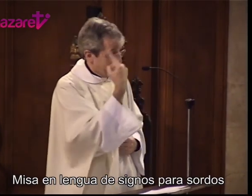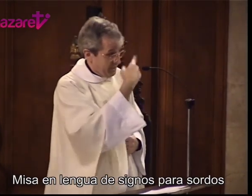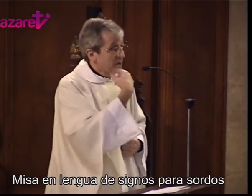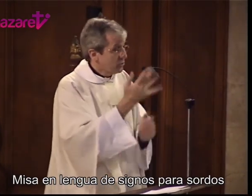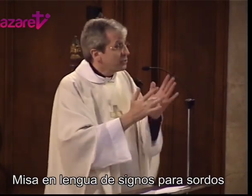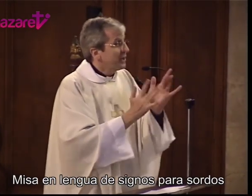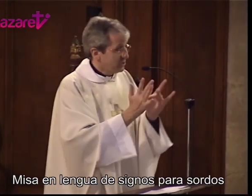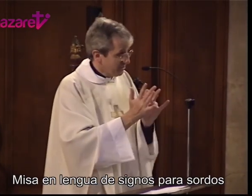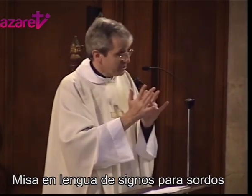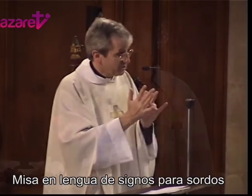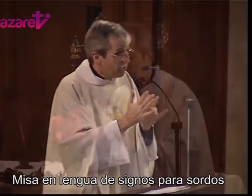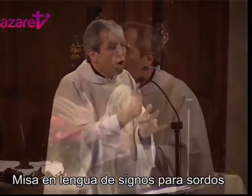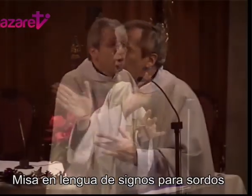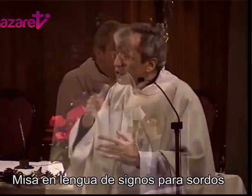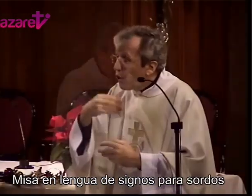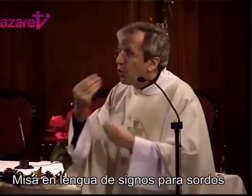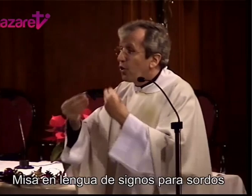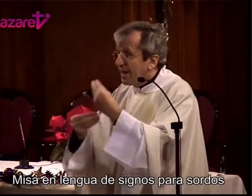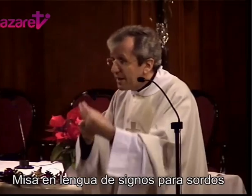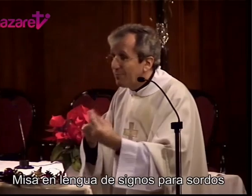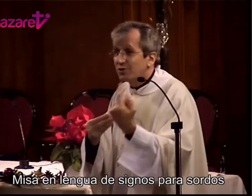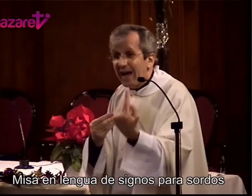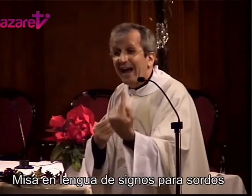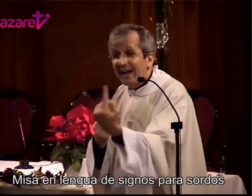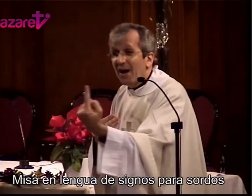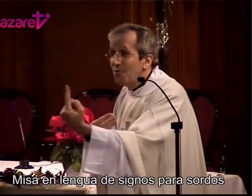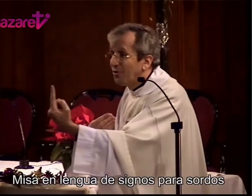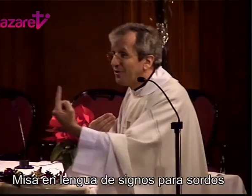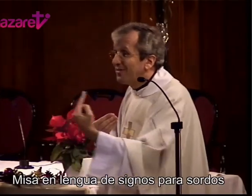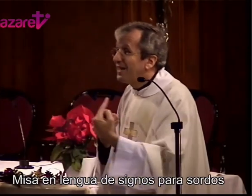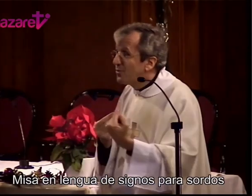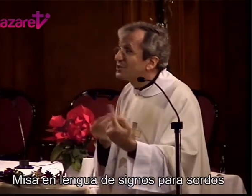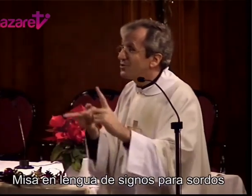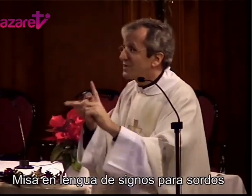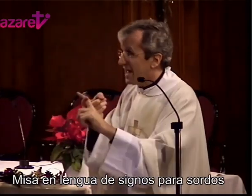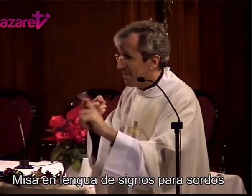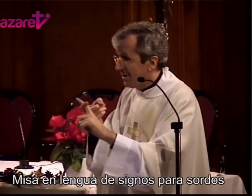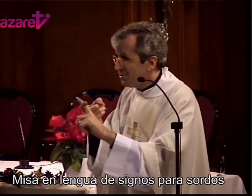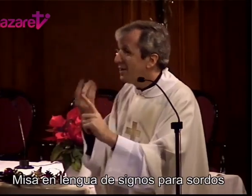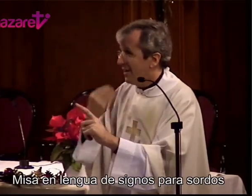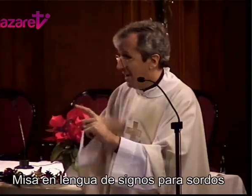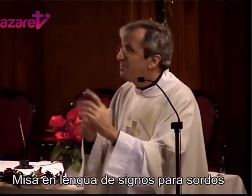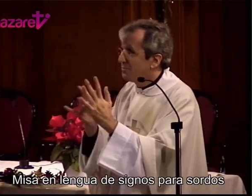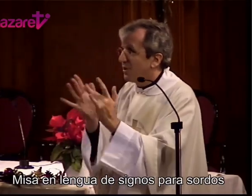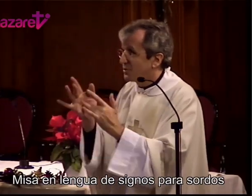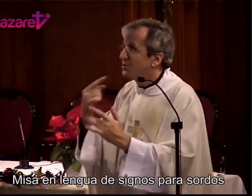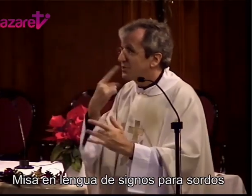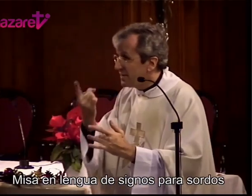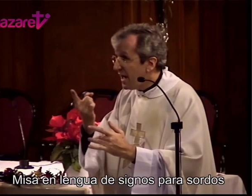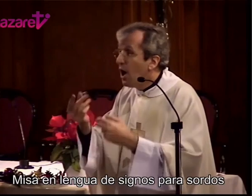el rostro de Jesucristo. Todo lo que hacemos a cada uno de nuestros hermanos, el mismo Jesús nos decía,